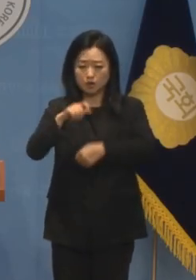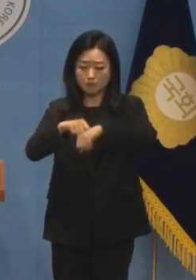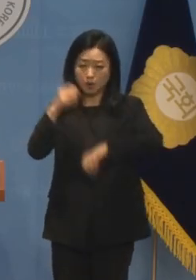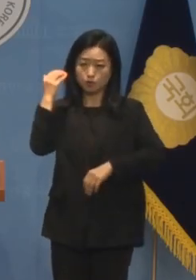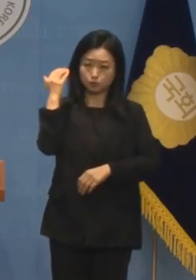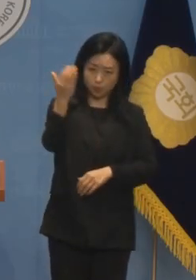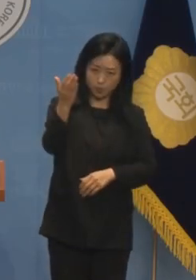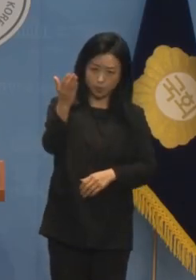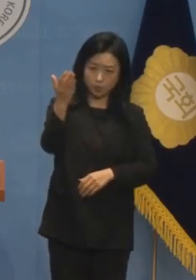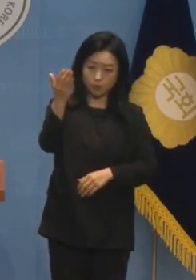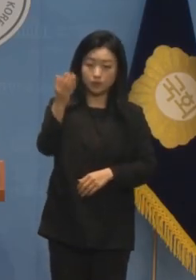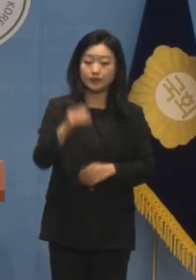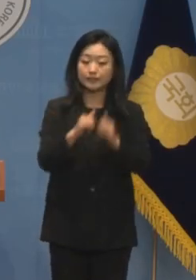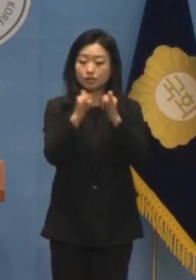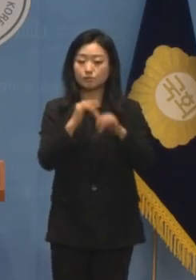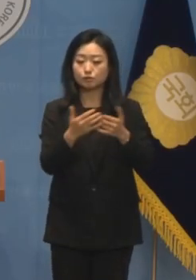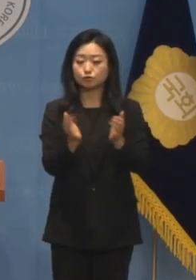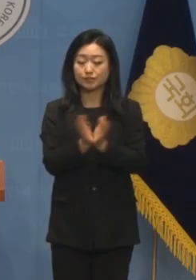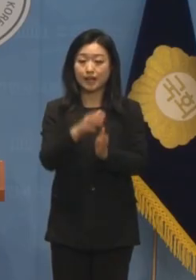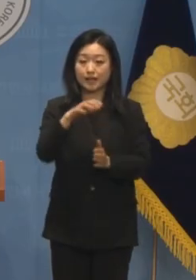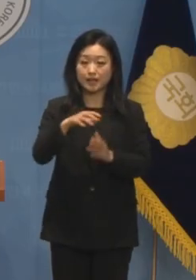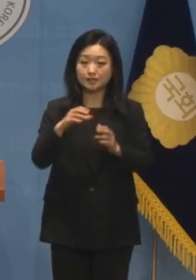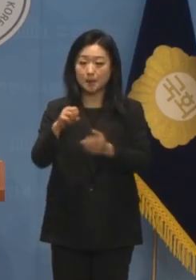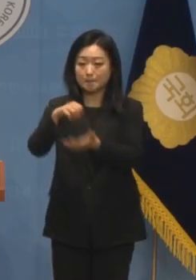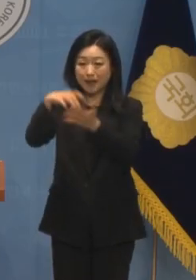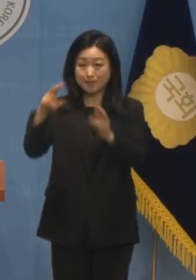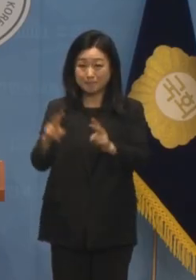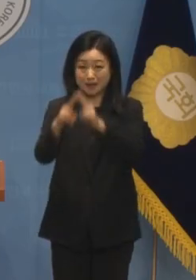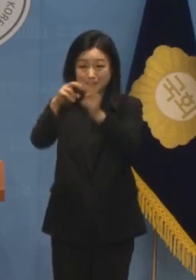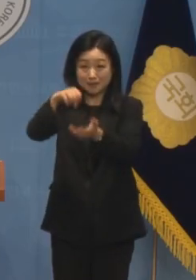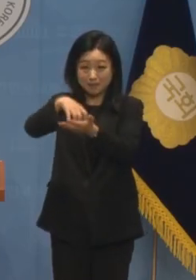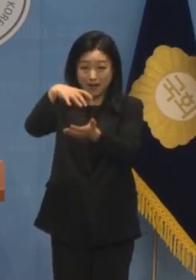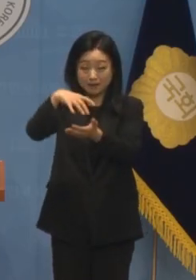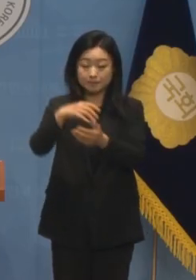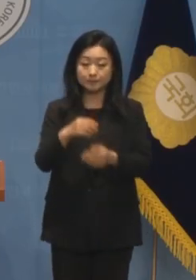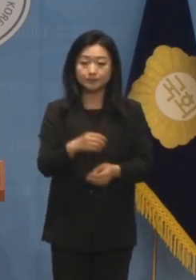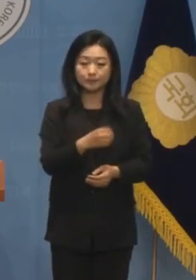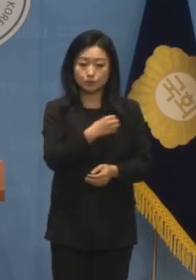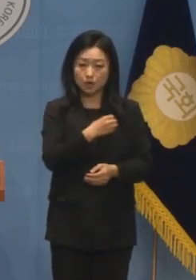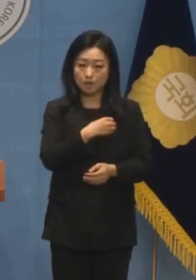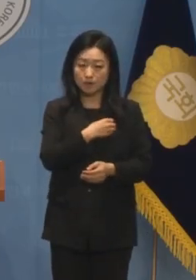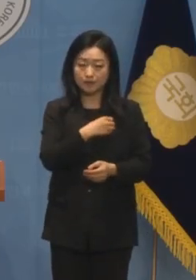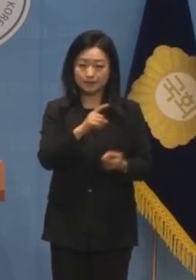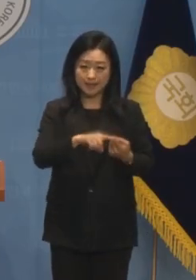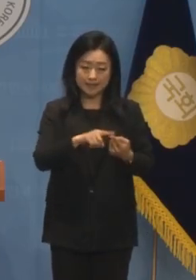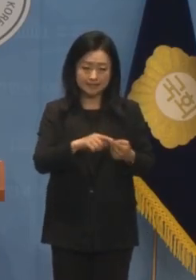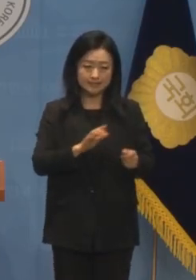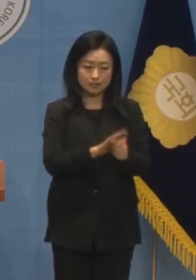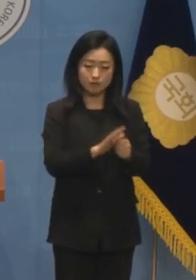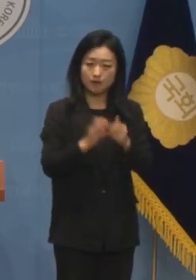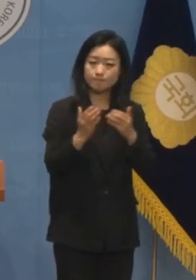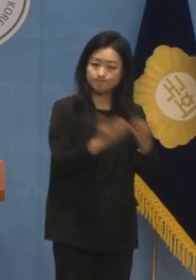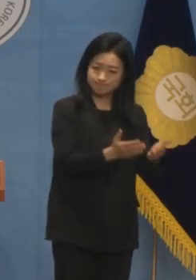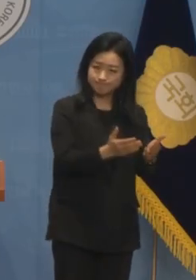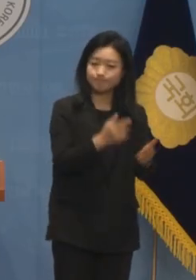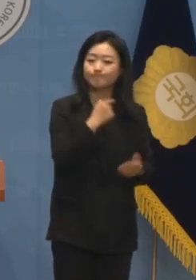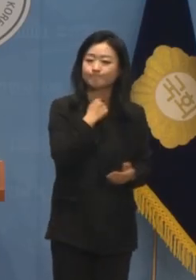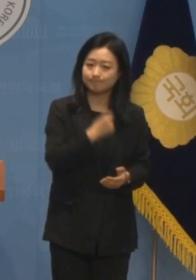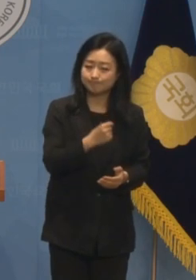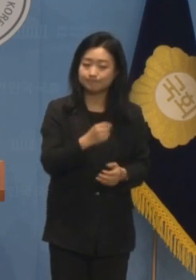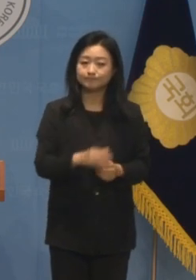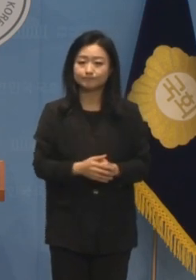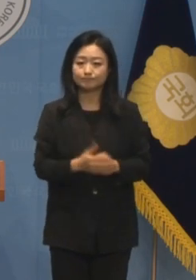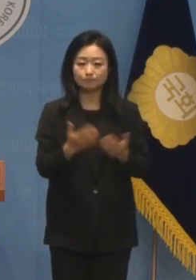합니다. 사회민주당은 파리바게트 지회 조합원들의 투쟁을 끝까지 응원합니다. 대한민국